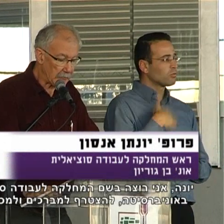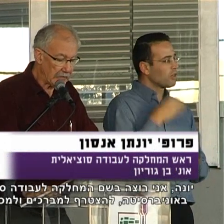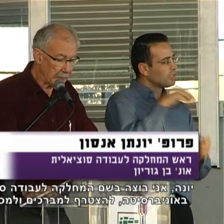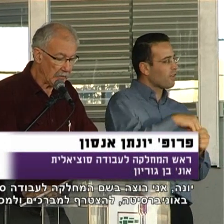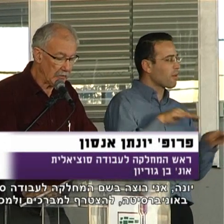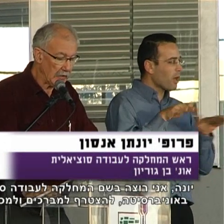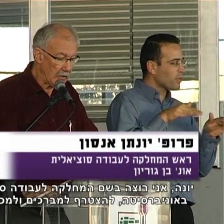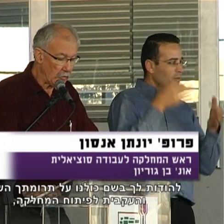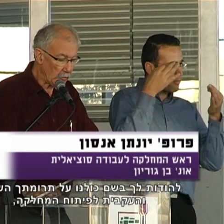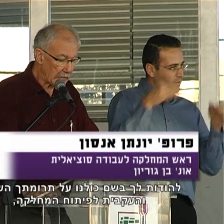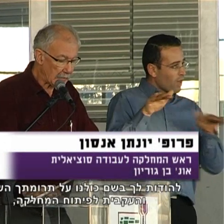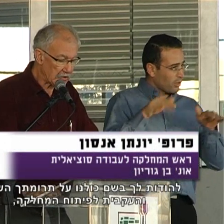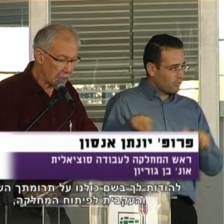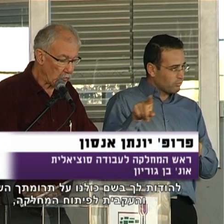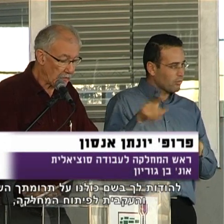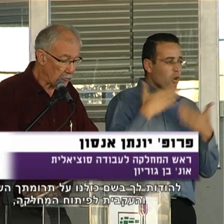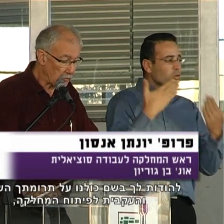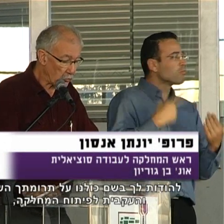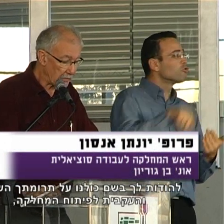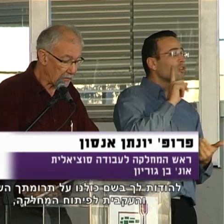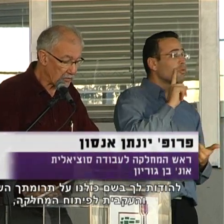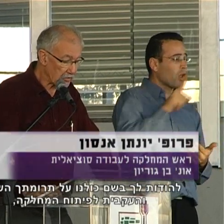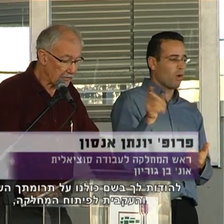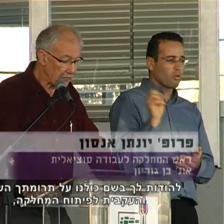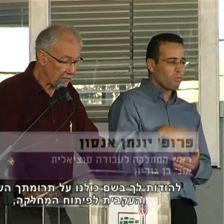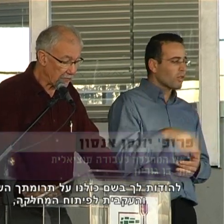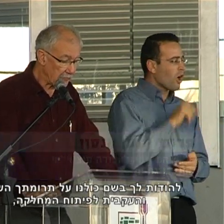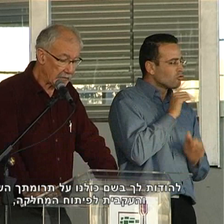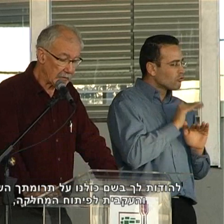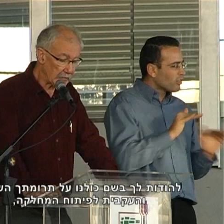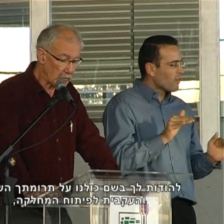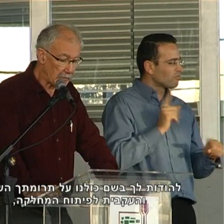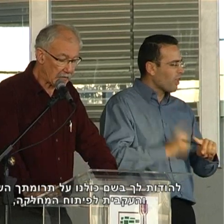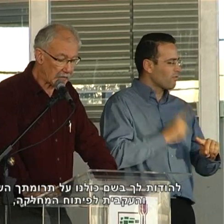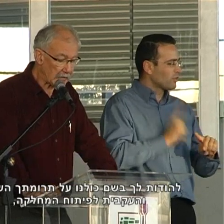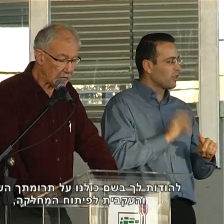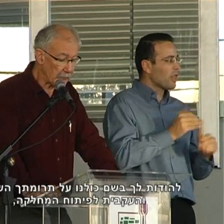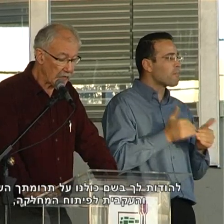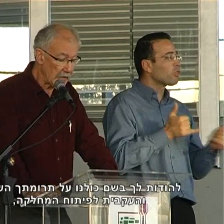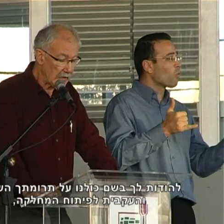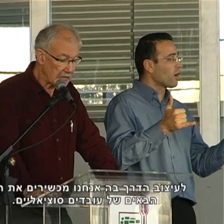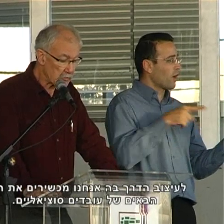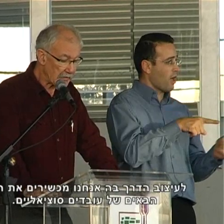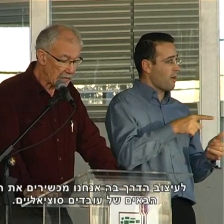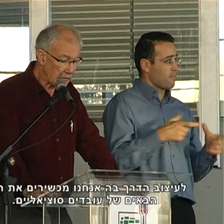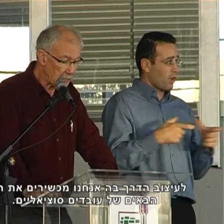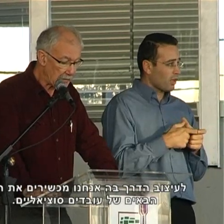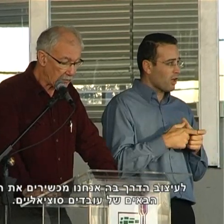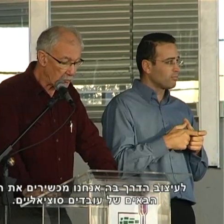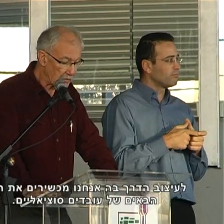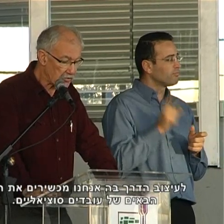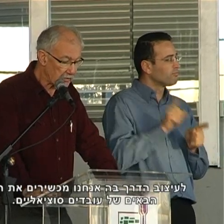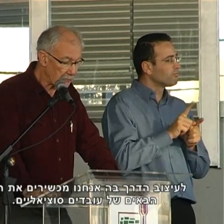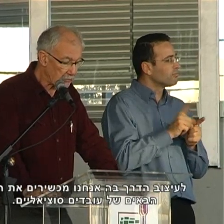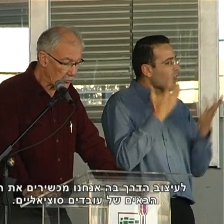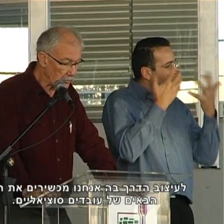למברכים ולכבדים, להודות לך בשם כולנו על תרומתך השקטה והעקבית לפיתוח המחלקה, לעיצוב הדרך בה